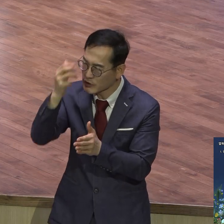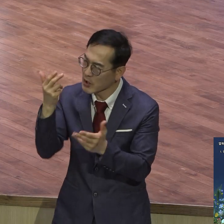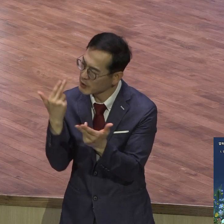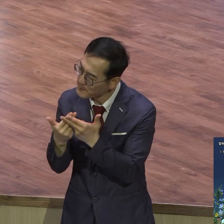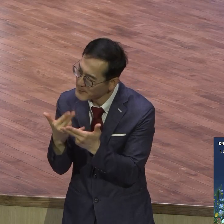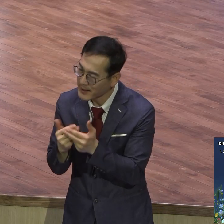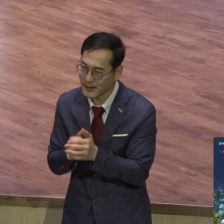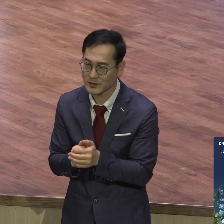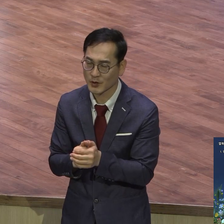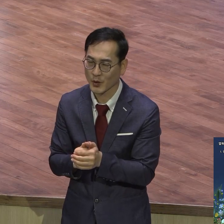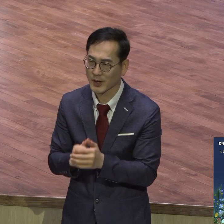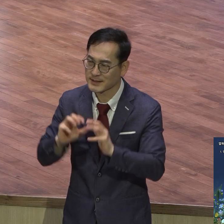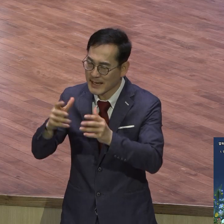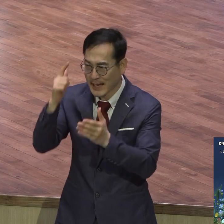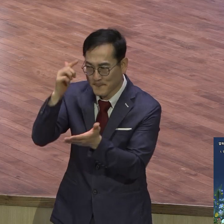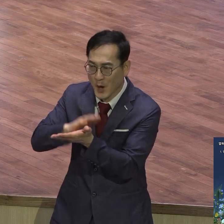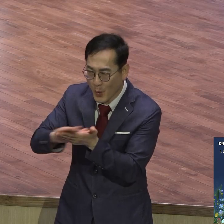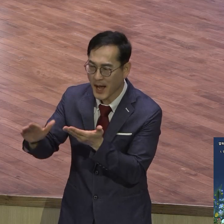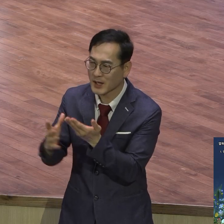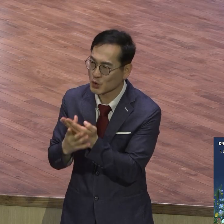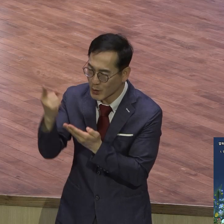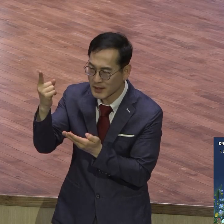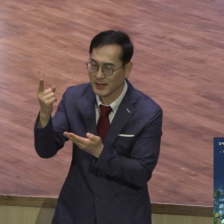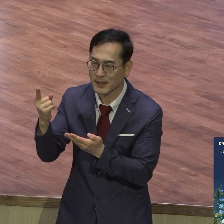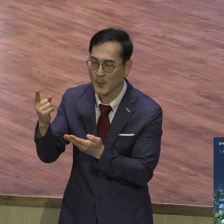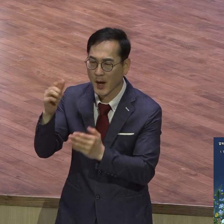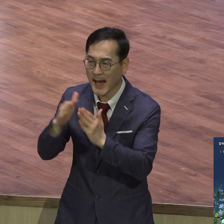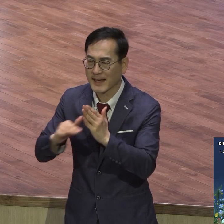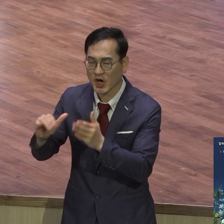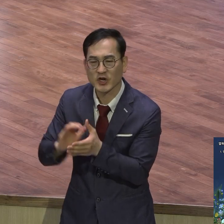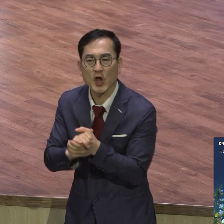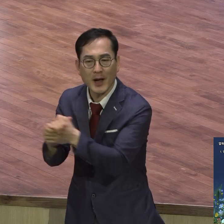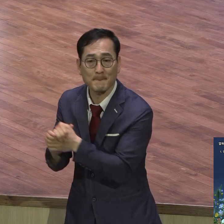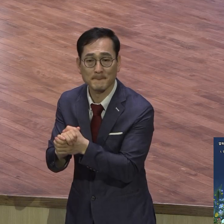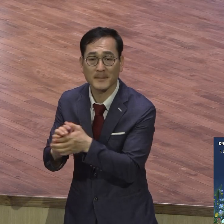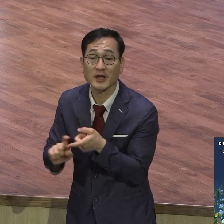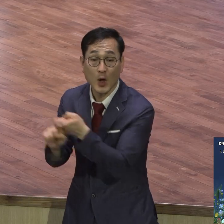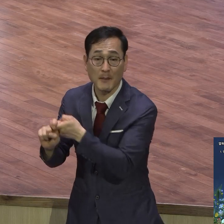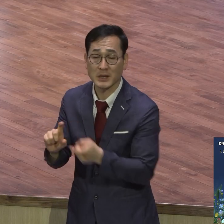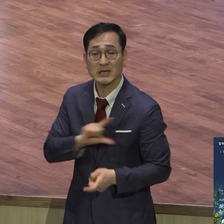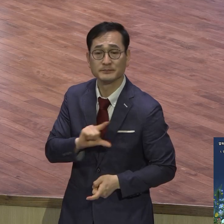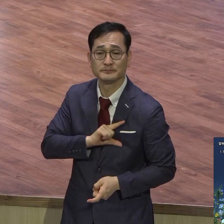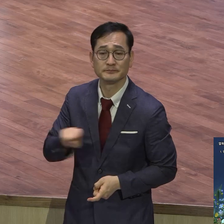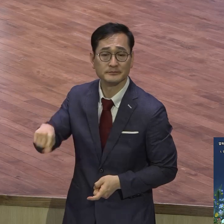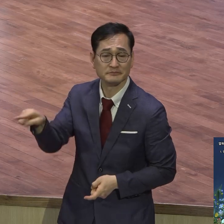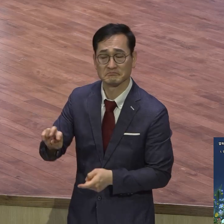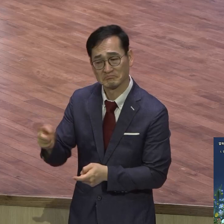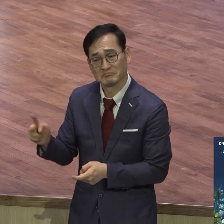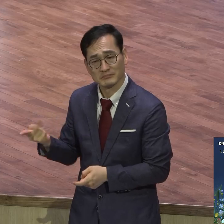이런 명칭을 그렇게 사용해줬어요. 하나님의 교회 세계보금